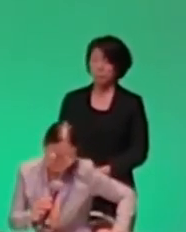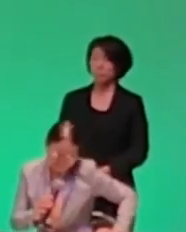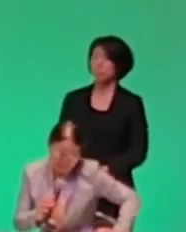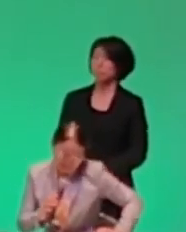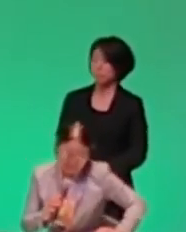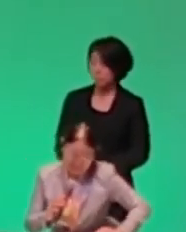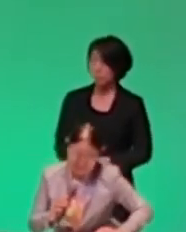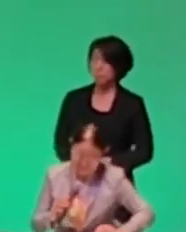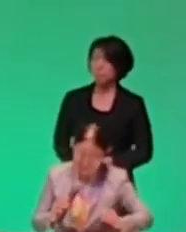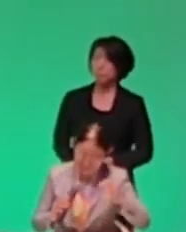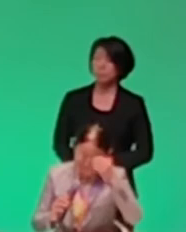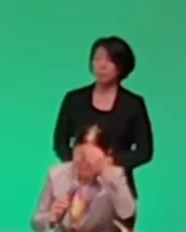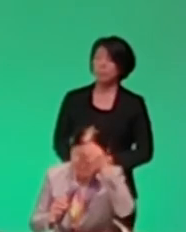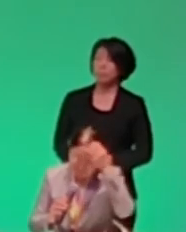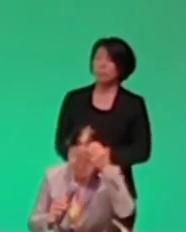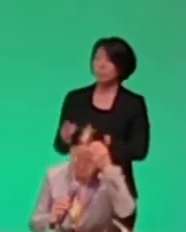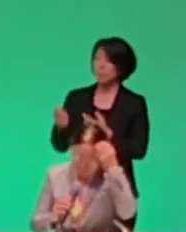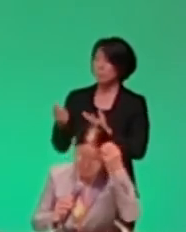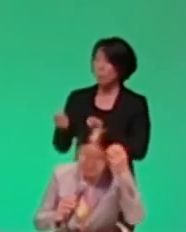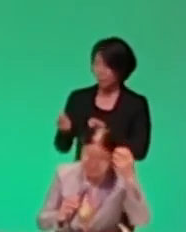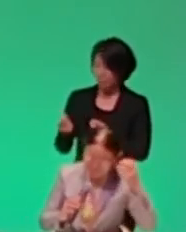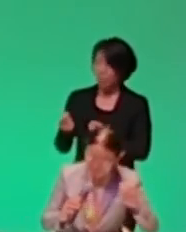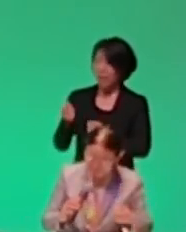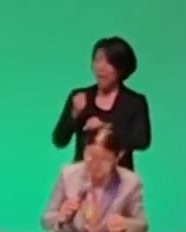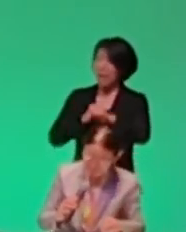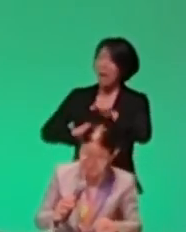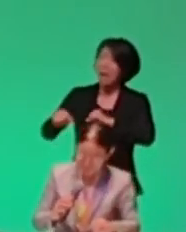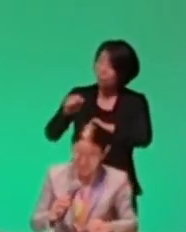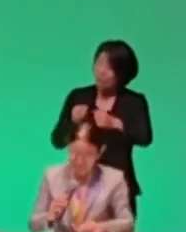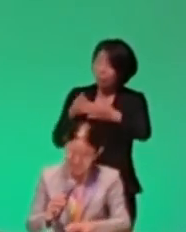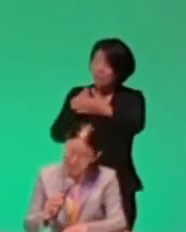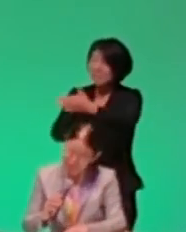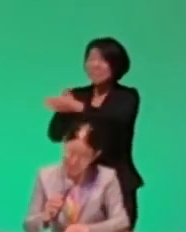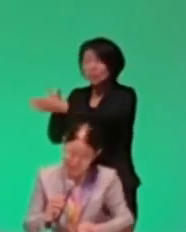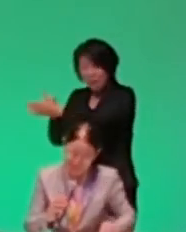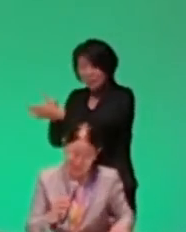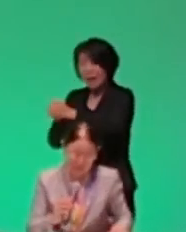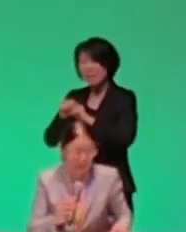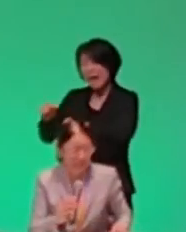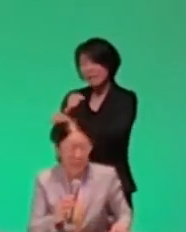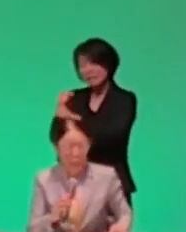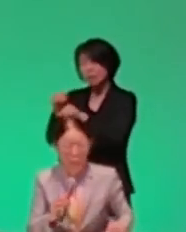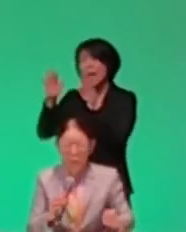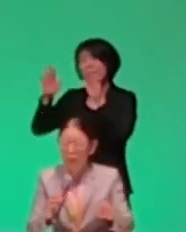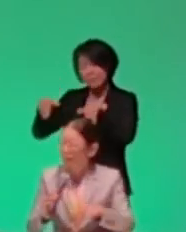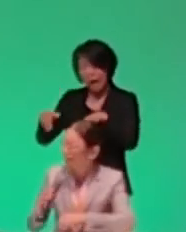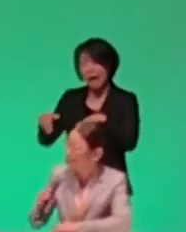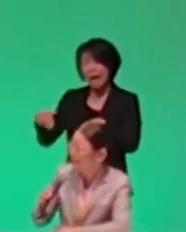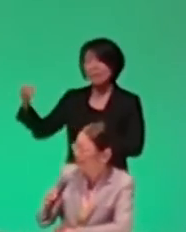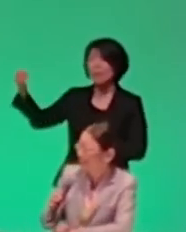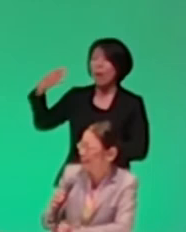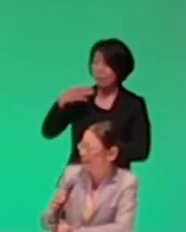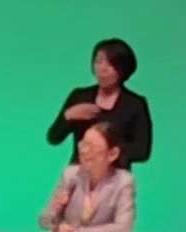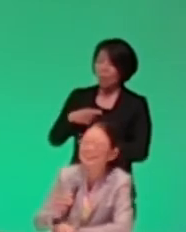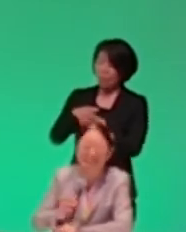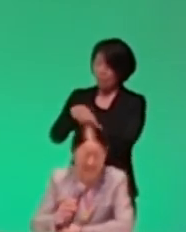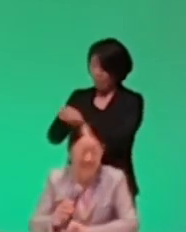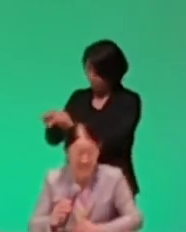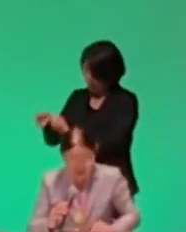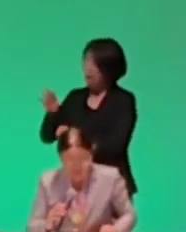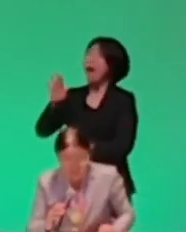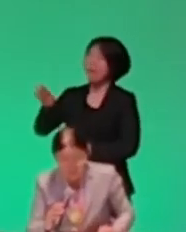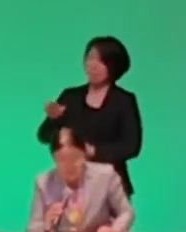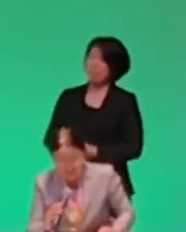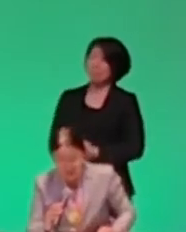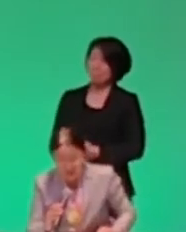はい、そうですね、活躍しにくかった、やりづらかったって言われるとたくさん実はあるんですけ